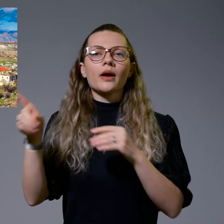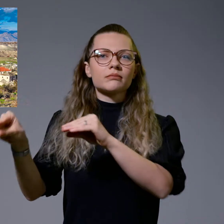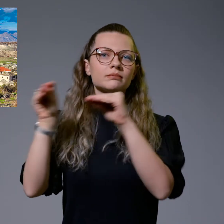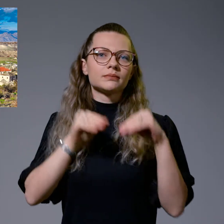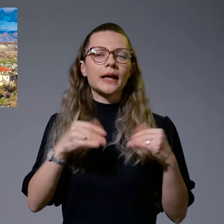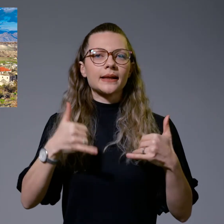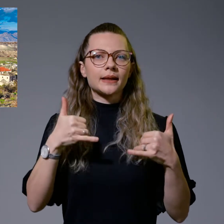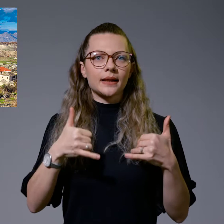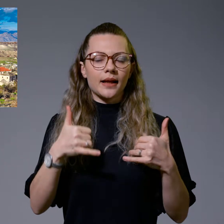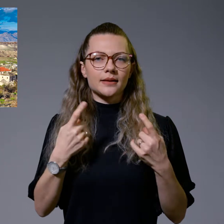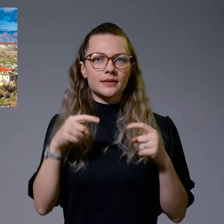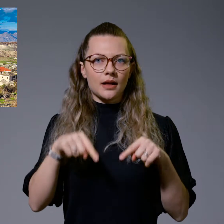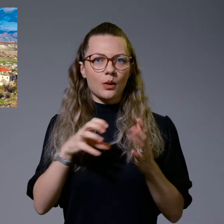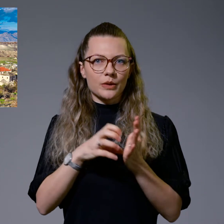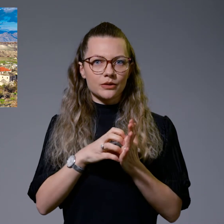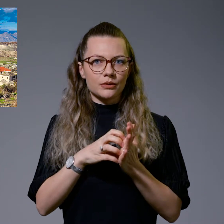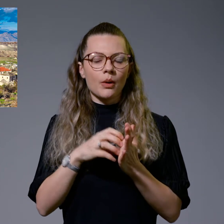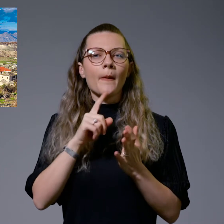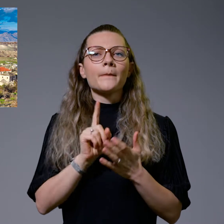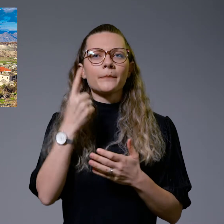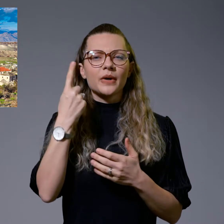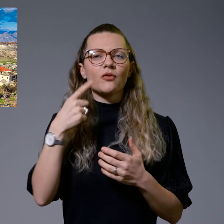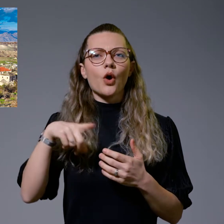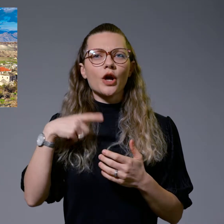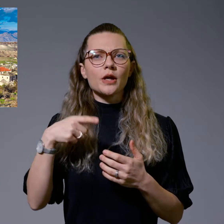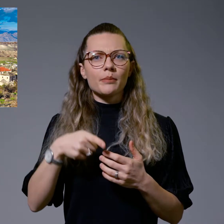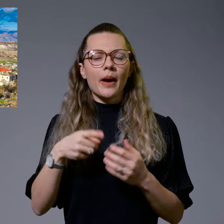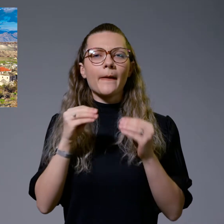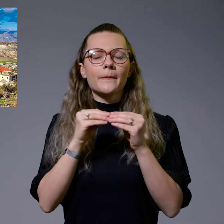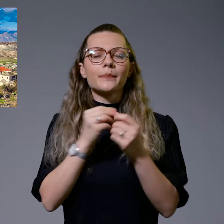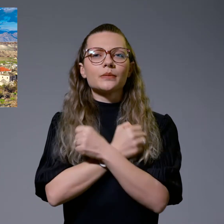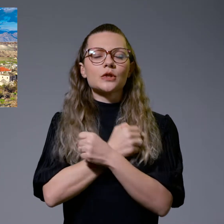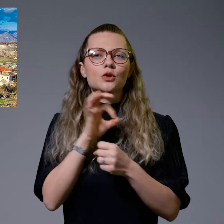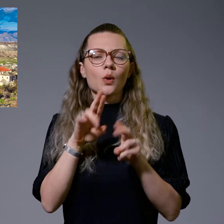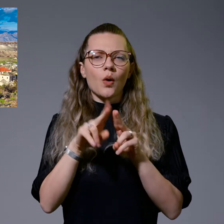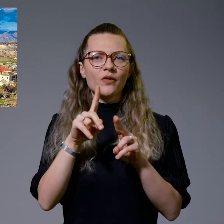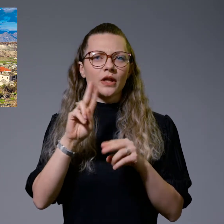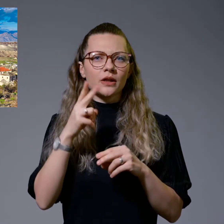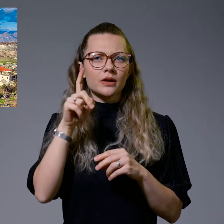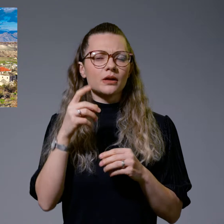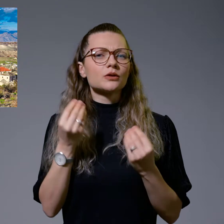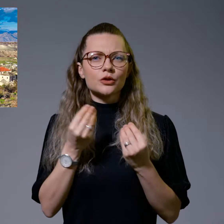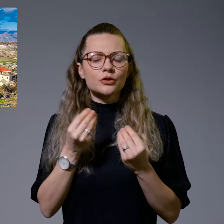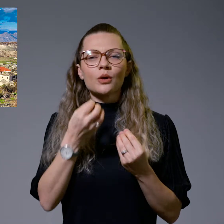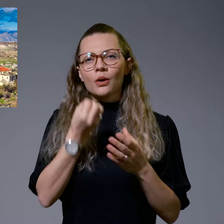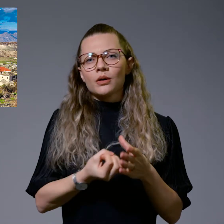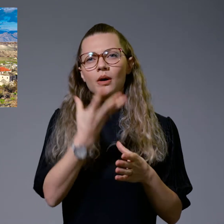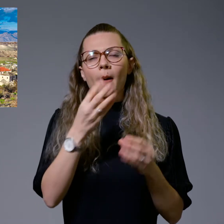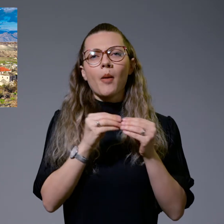локација. Првобитно име на селото е Бзовиќ, поради растението бозел, кое го